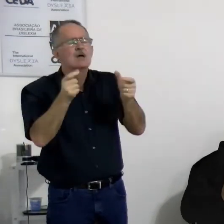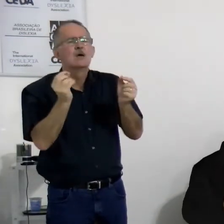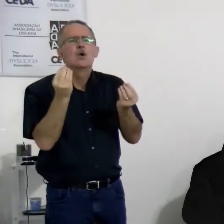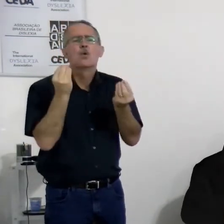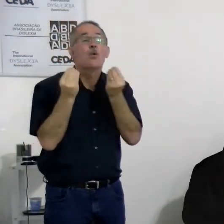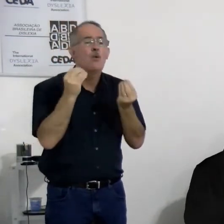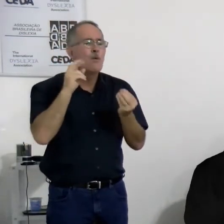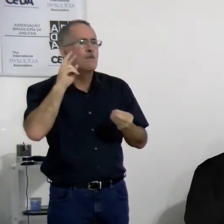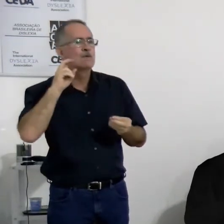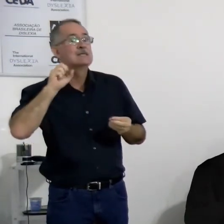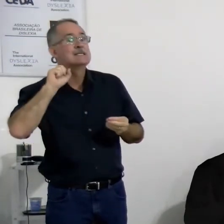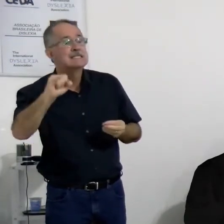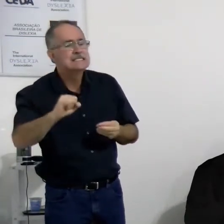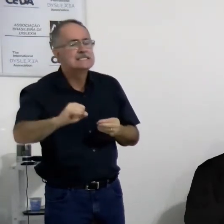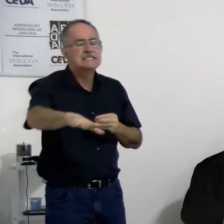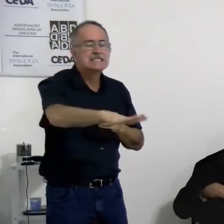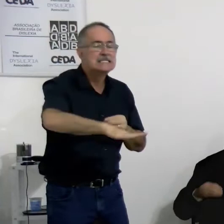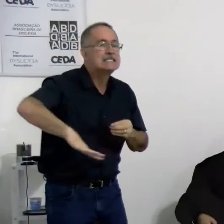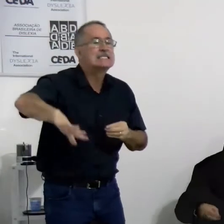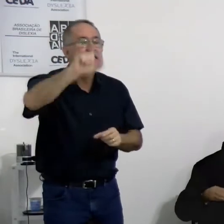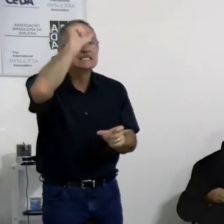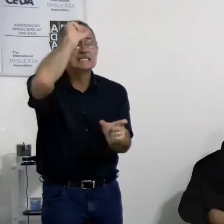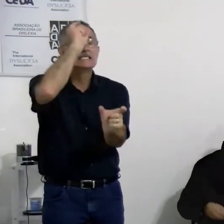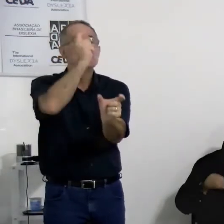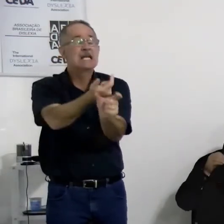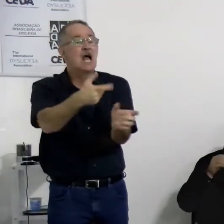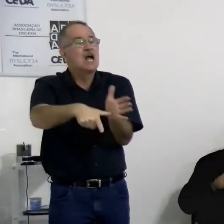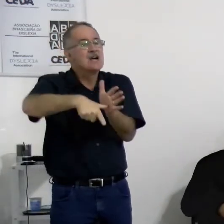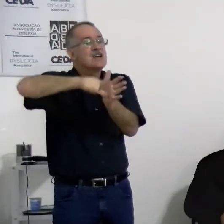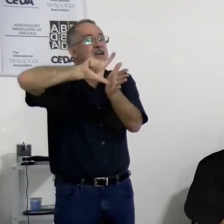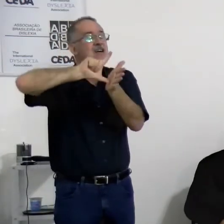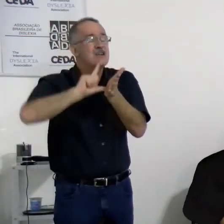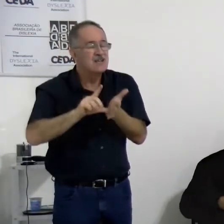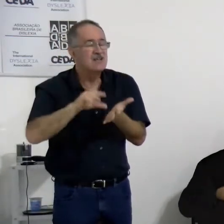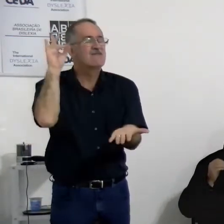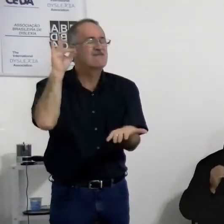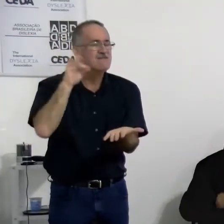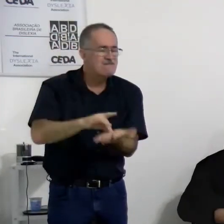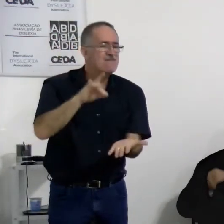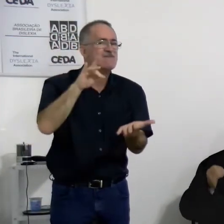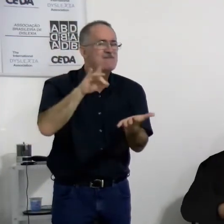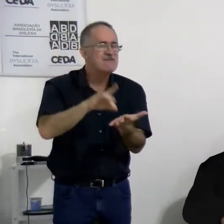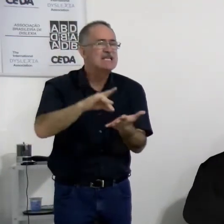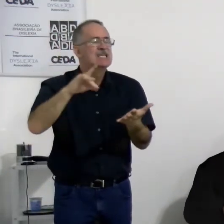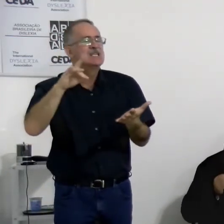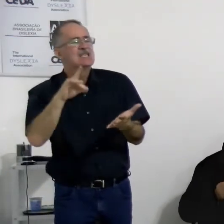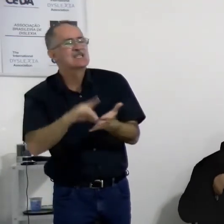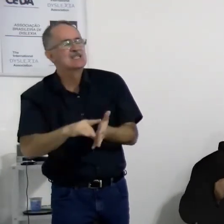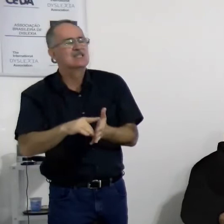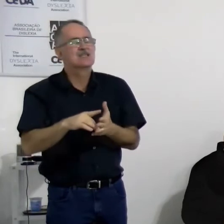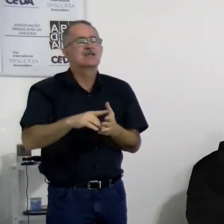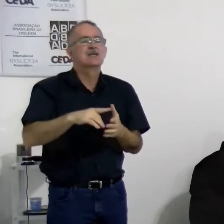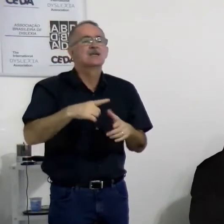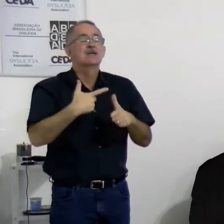pode identificar a criança disléxica antes que ela venha a falhar? Quer dizer, identificação precoce,